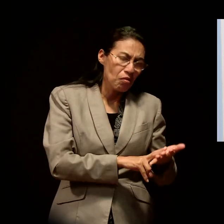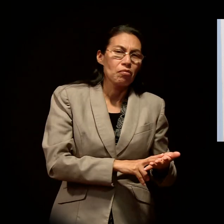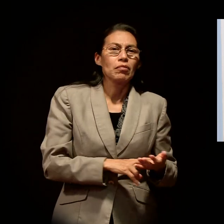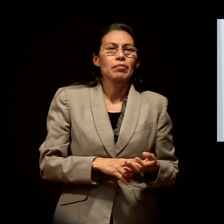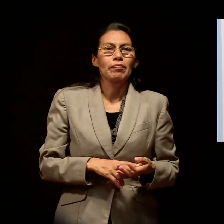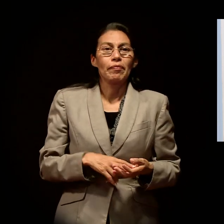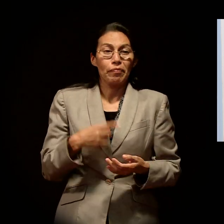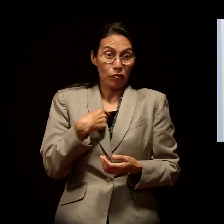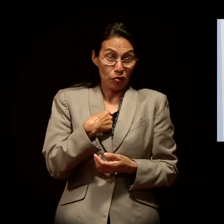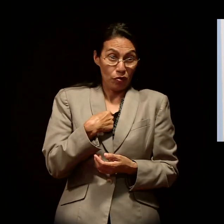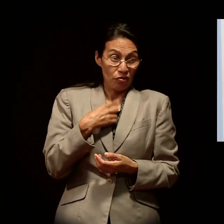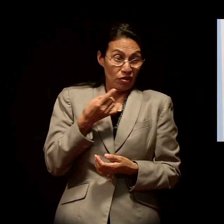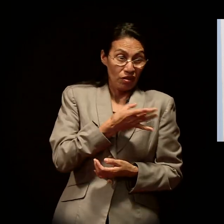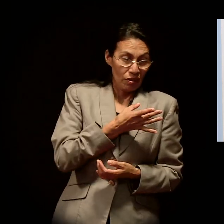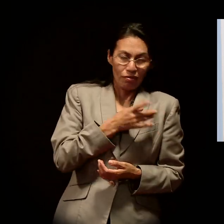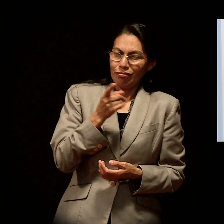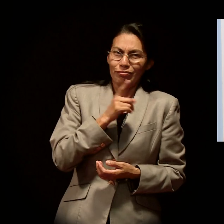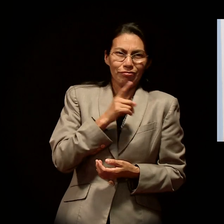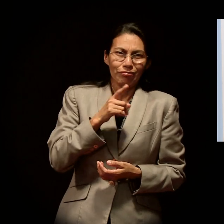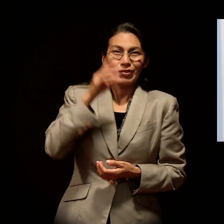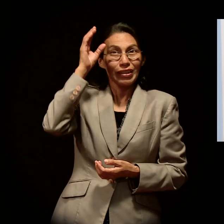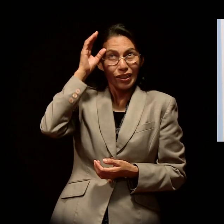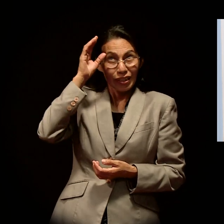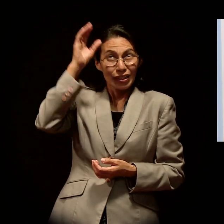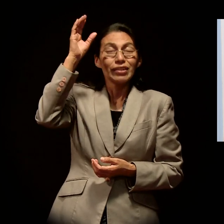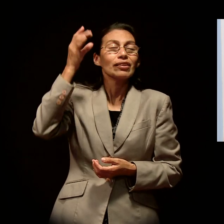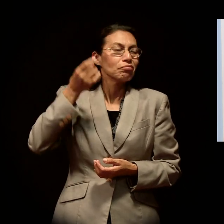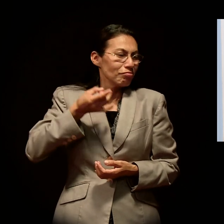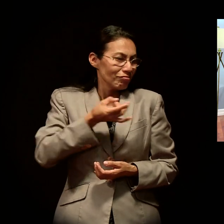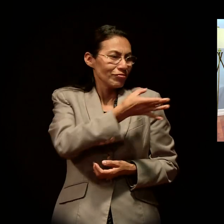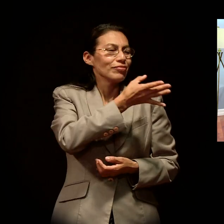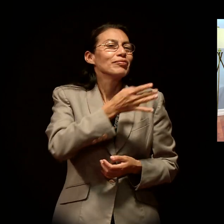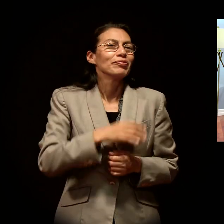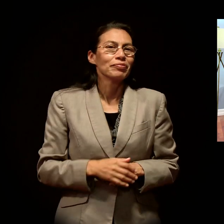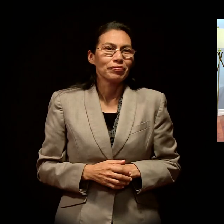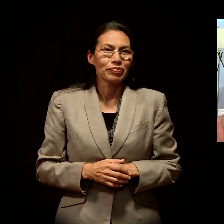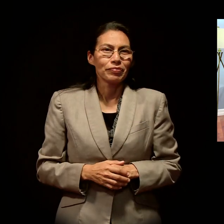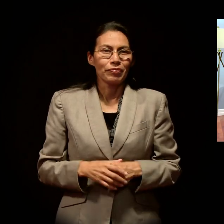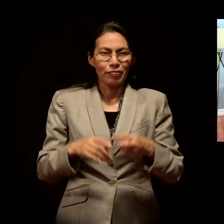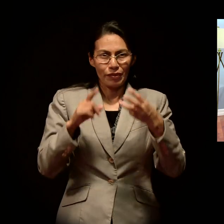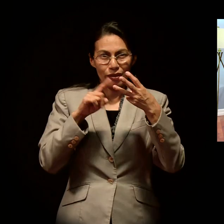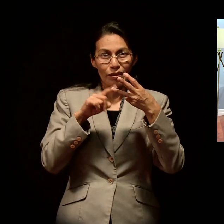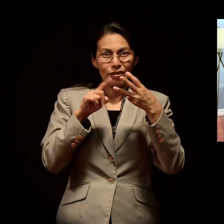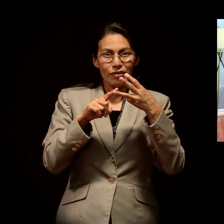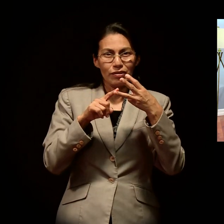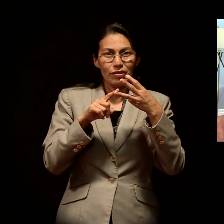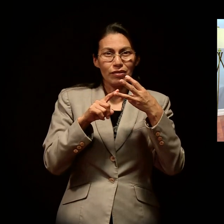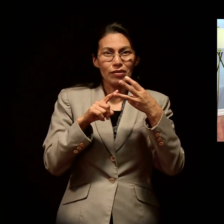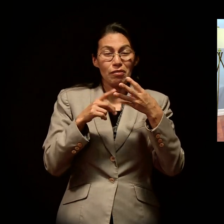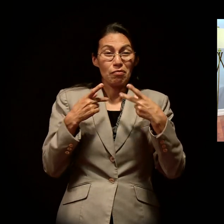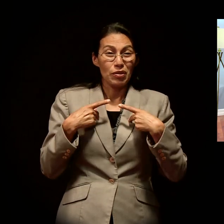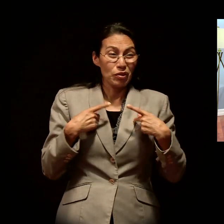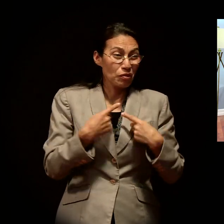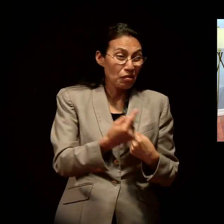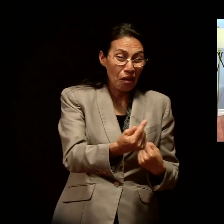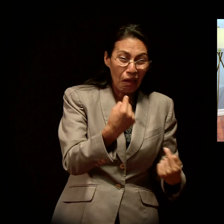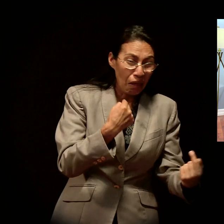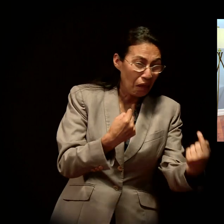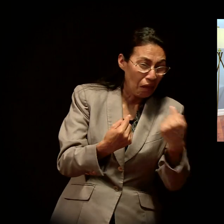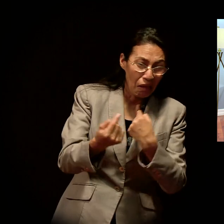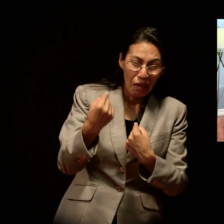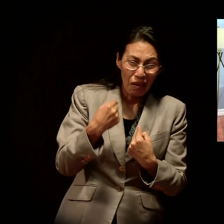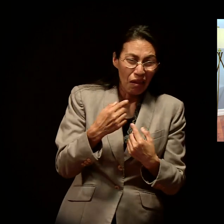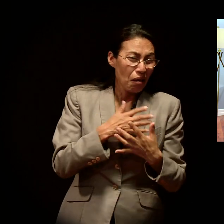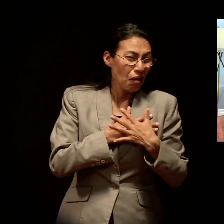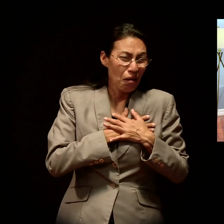es problema si no es un desafío que va a ser vencido en el nombre de Cristo Jesús amén número 3 amor por aquellas